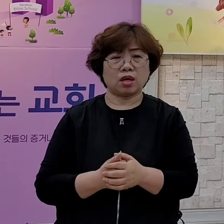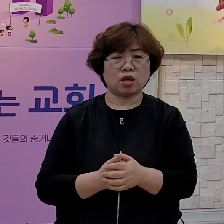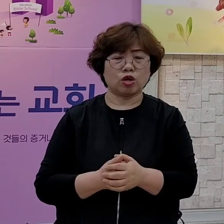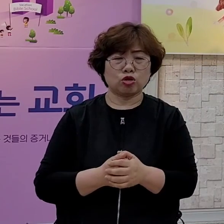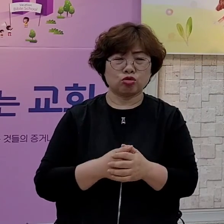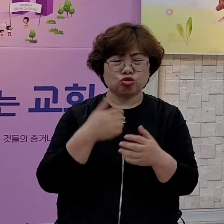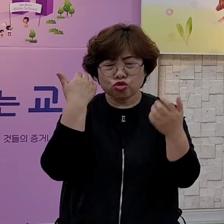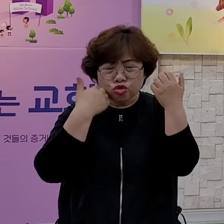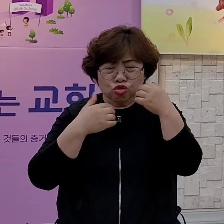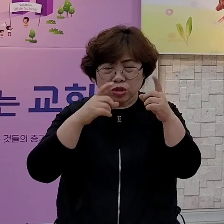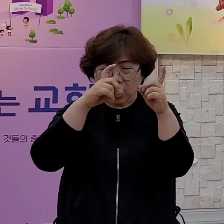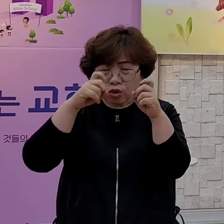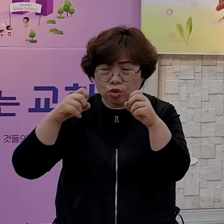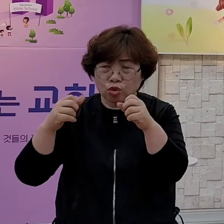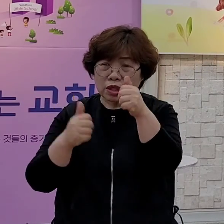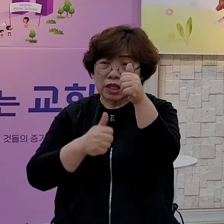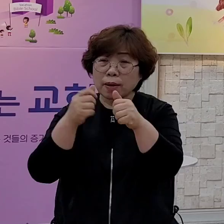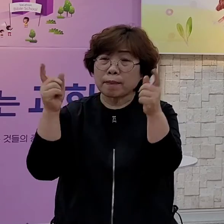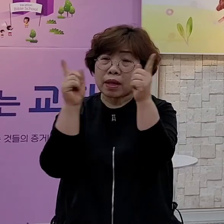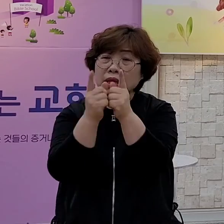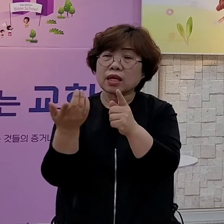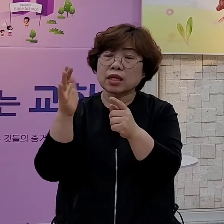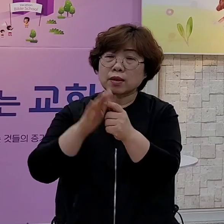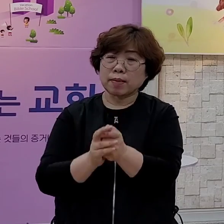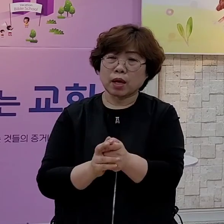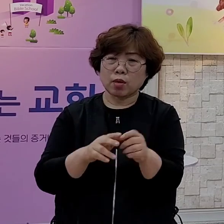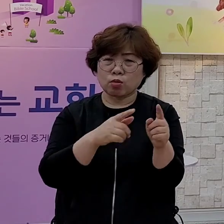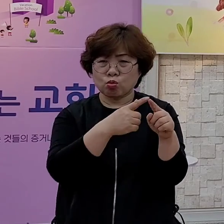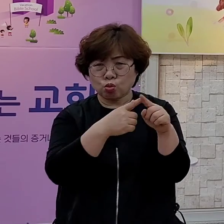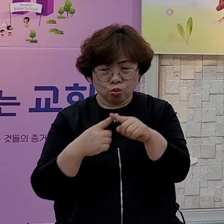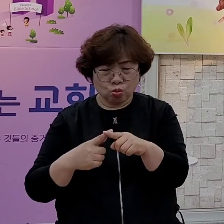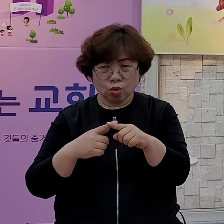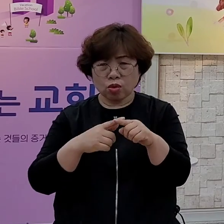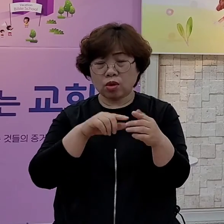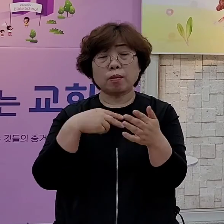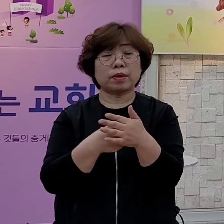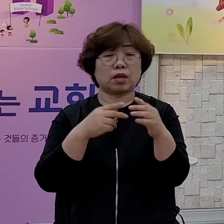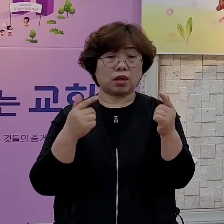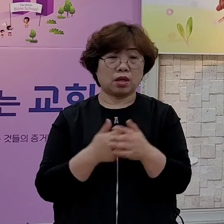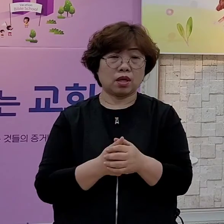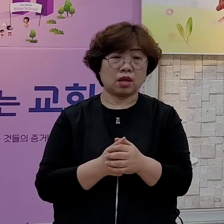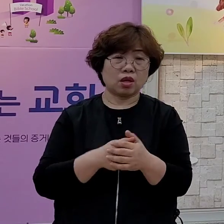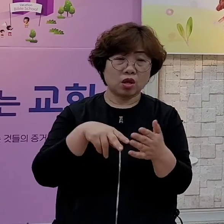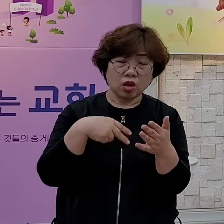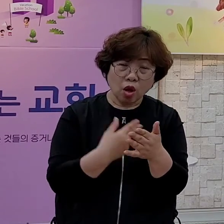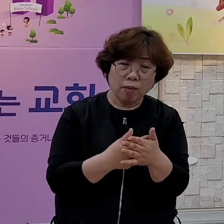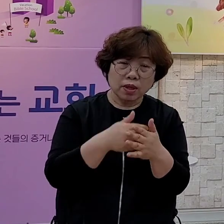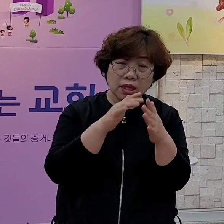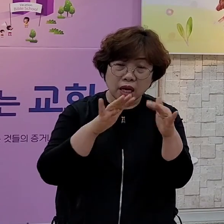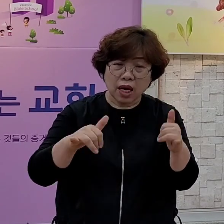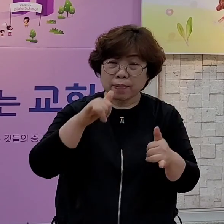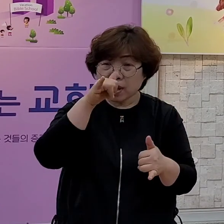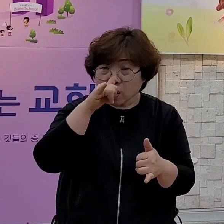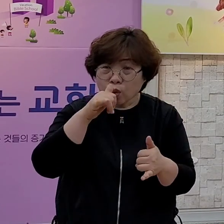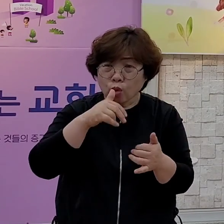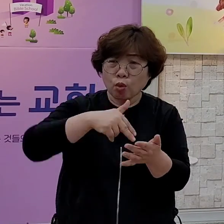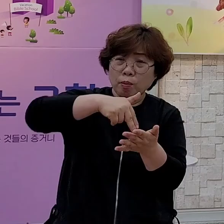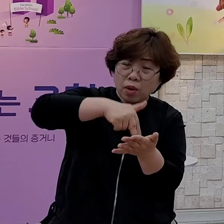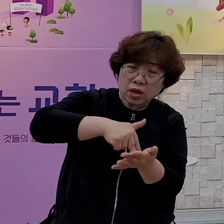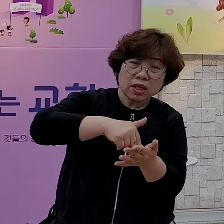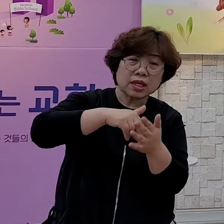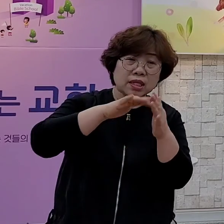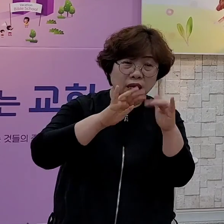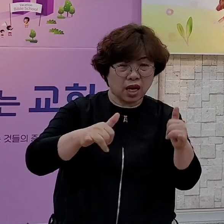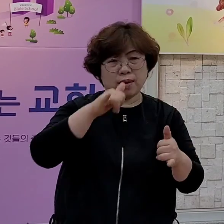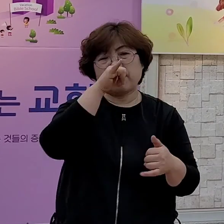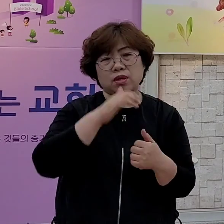다 시험이 오지만 다 시험에 넘어지는 건 아니에요. 왜 넘어진다고요? 여러 가지 이유가